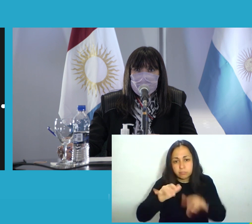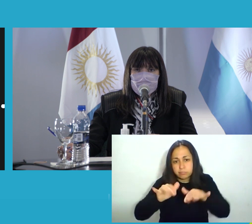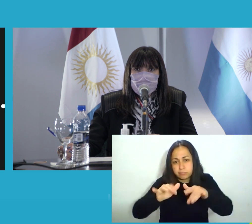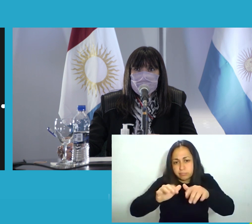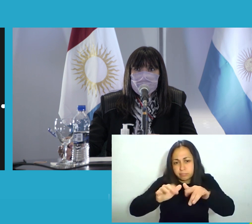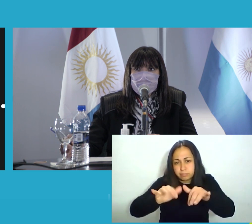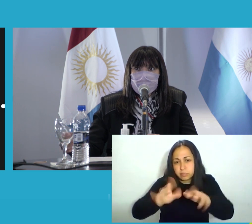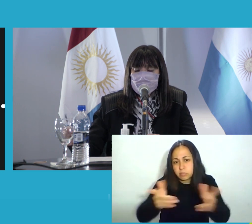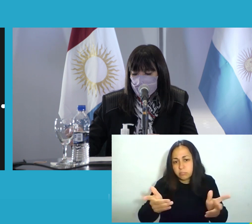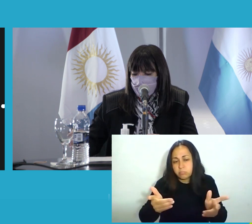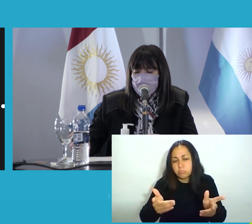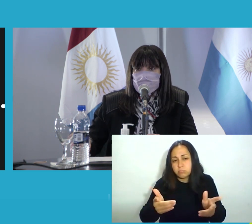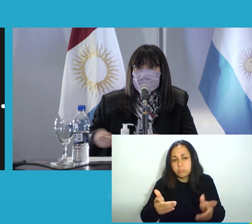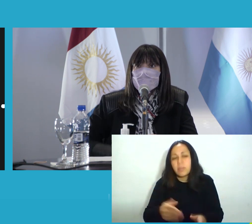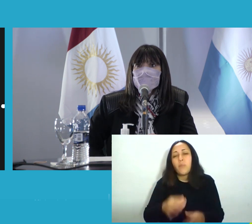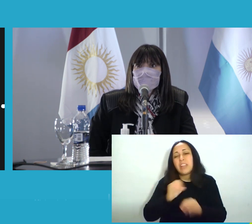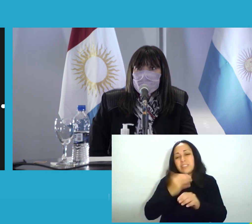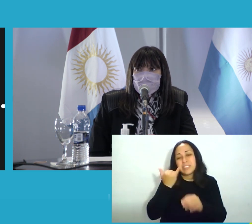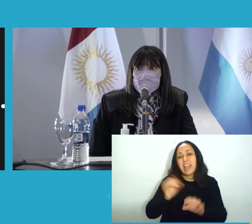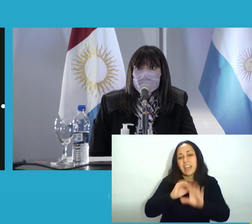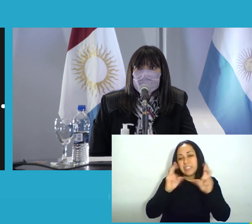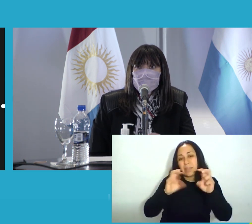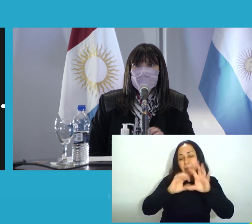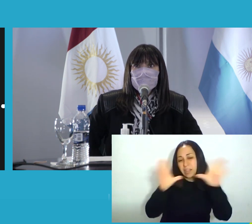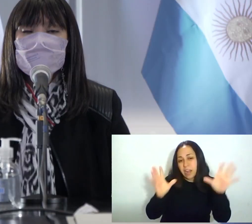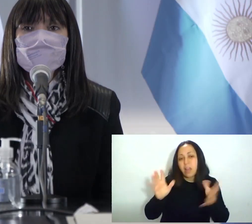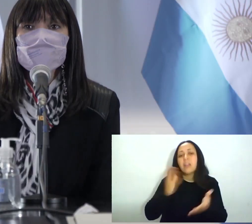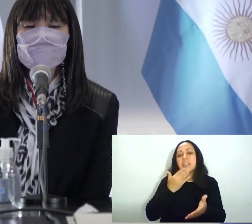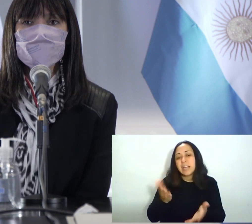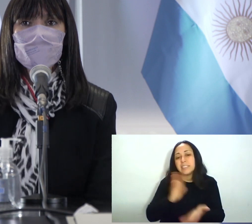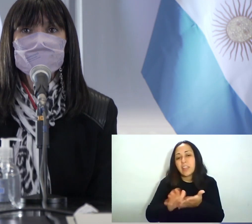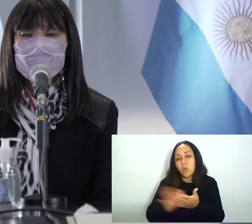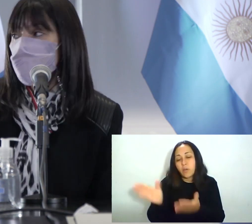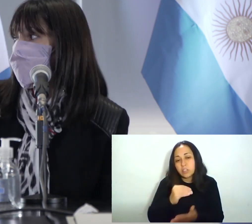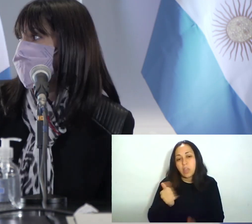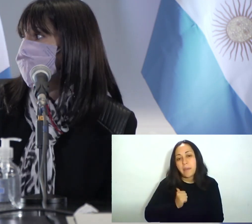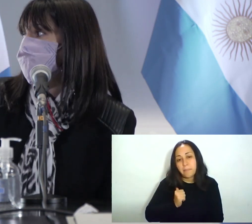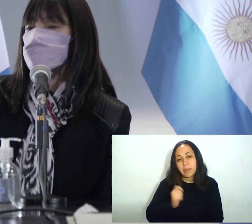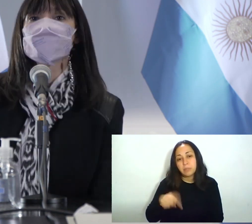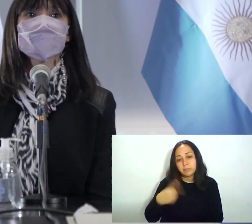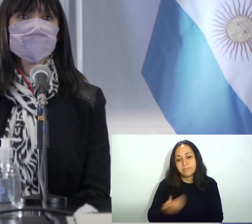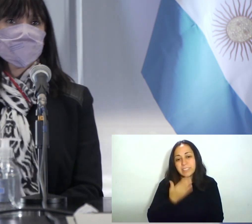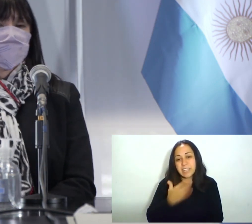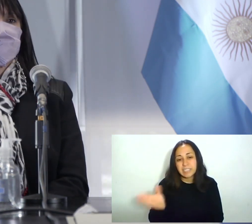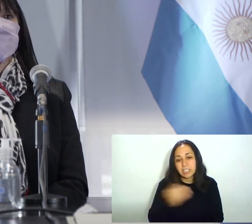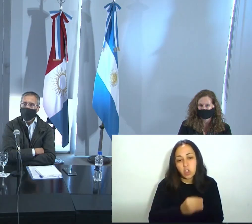ya aclaramos el tema. Agradecemos a todos de nuevo y bueno, los esperamos. Gracias a todos.